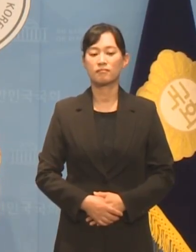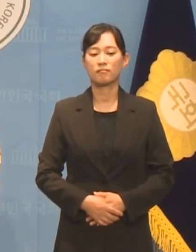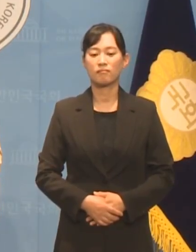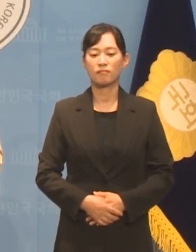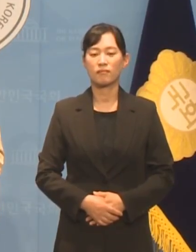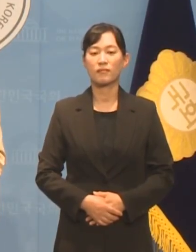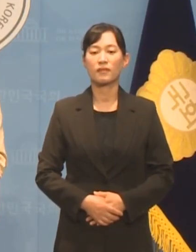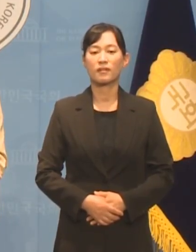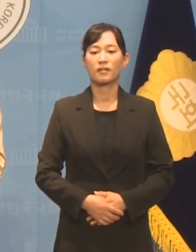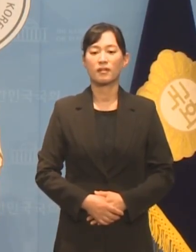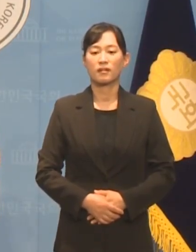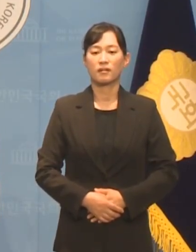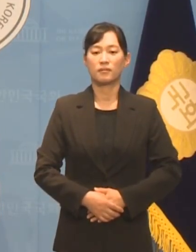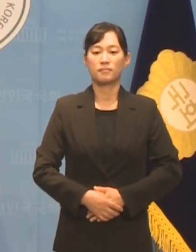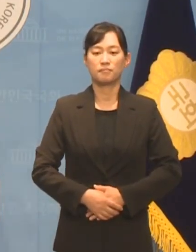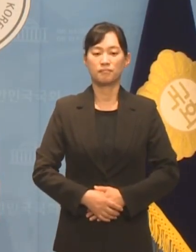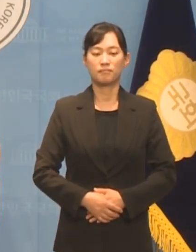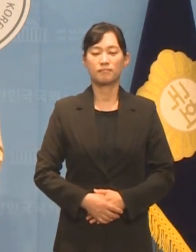시작해야 됩니다. 네.